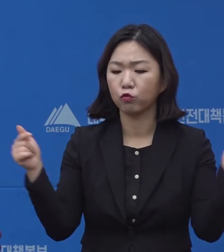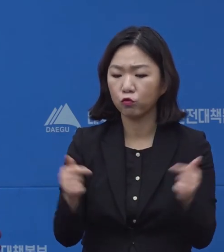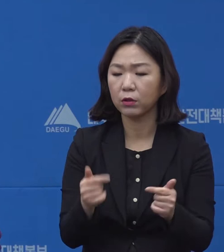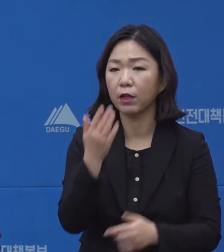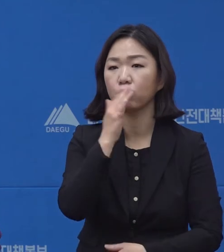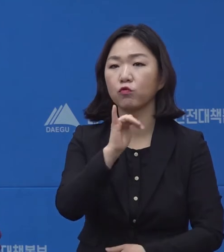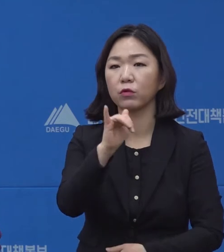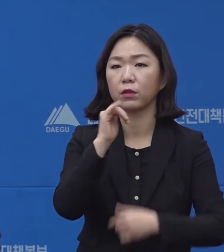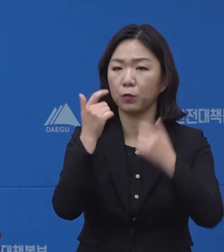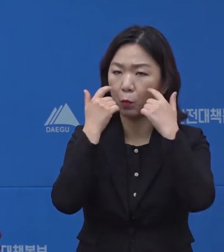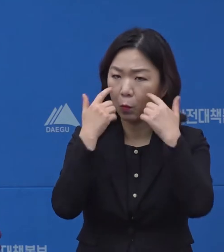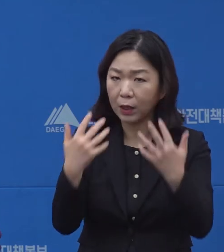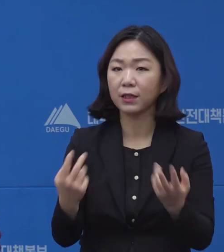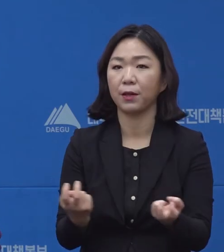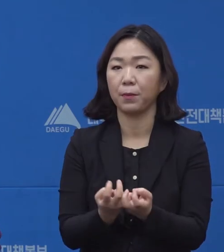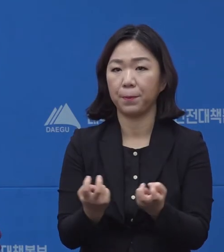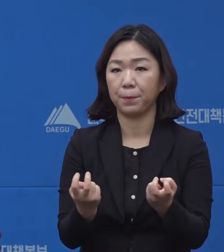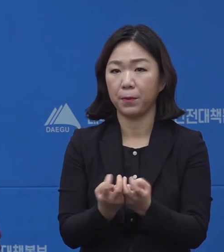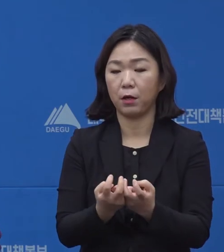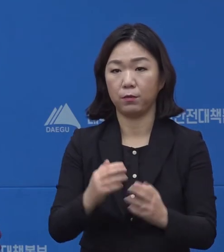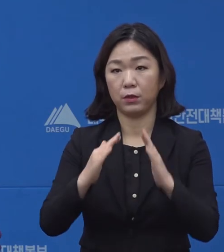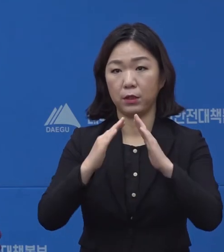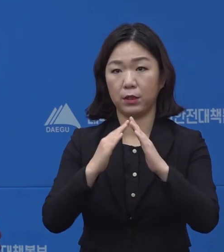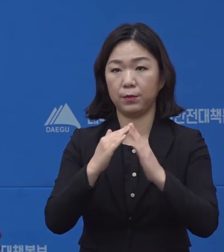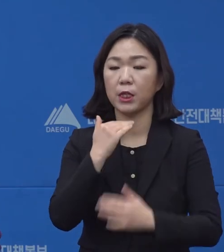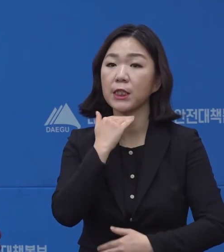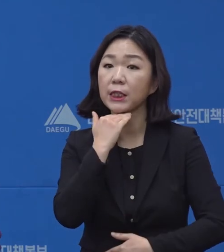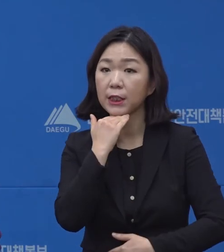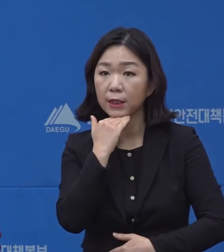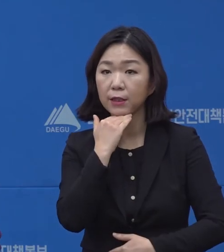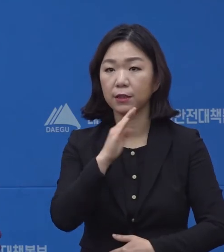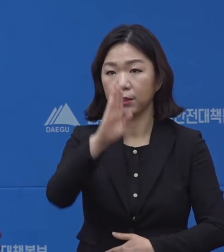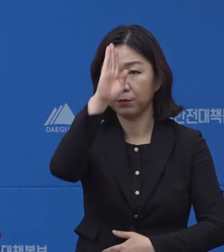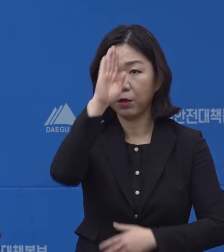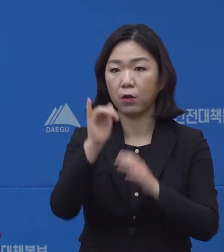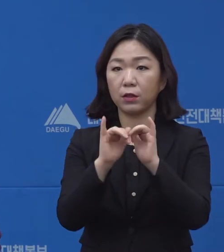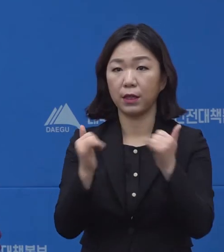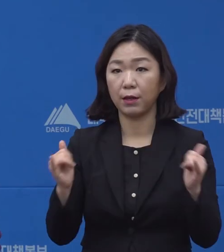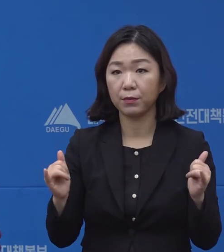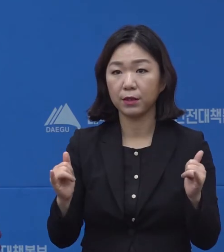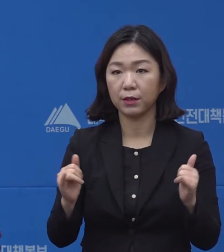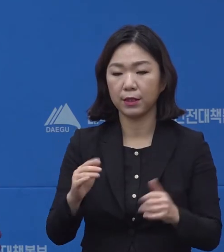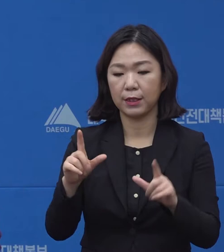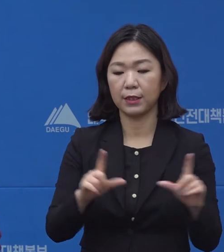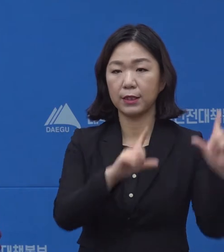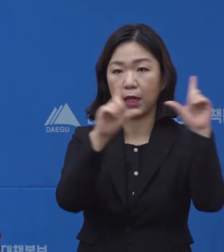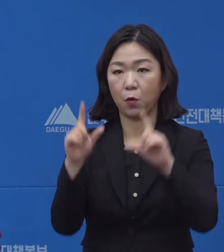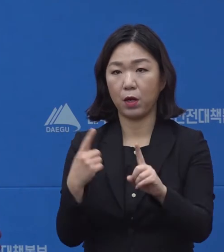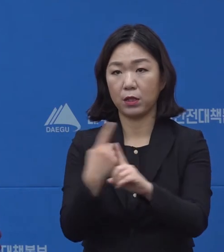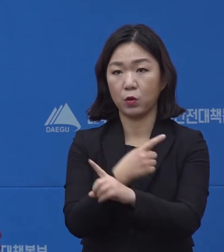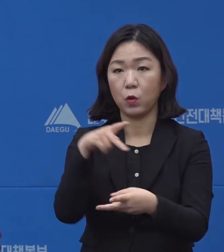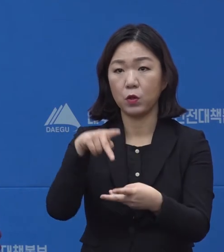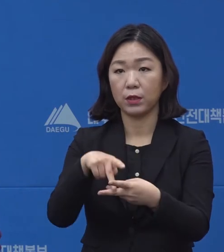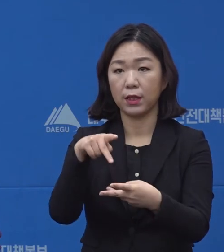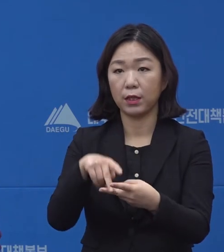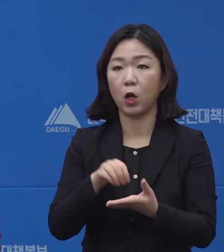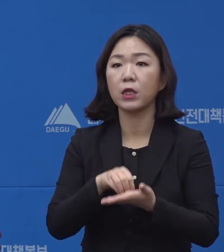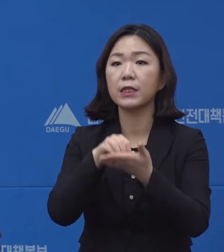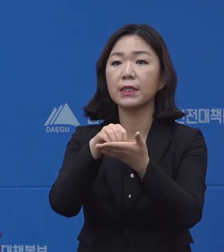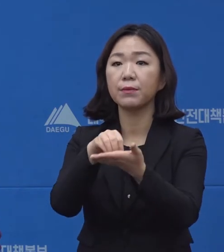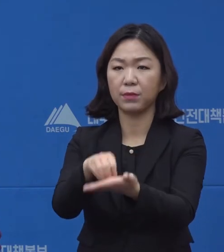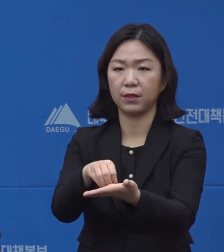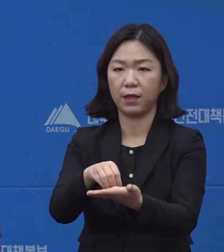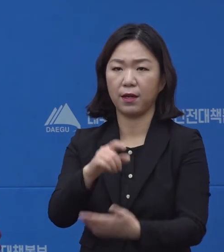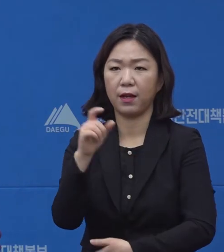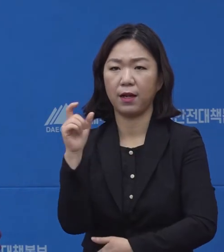확실한 방안이므로 자가에서 대기 중인 확진자는 생활치료센터에 입소할 것을